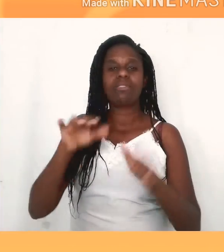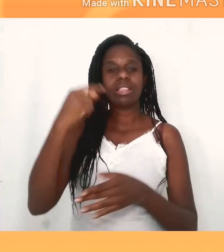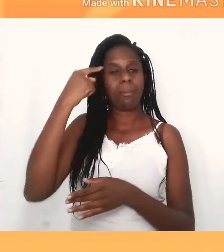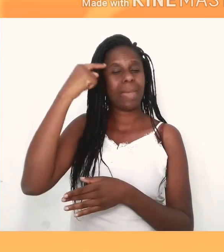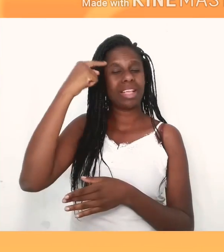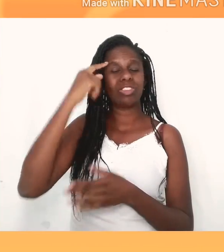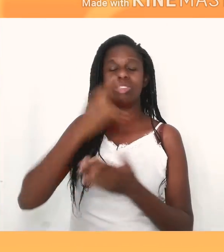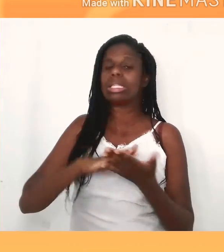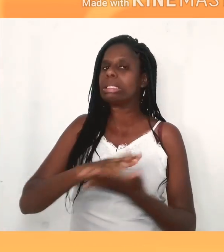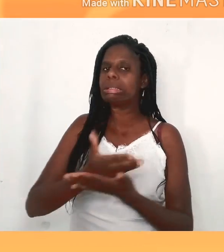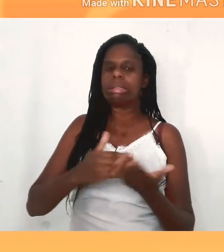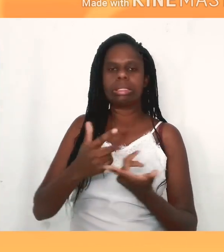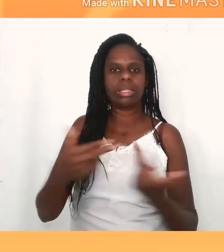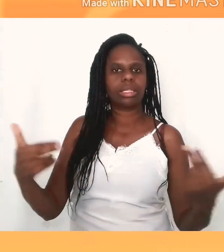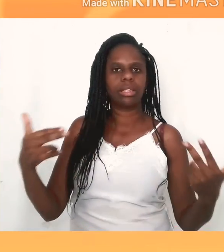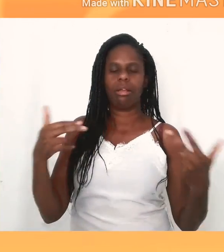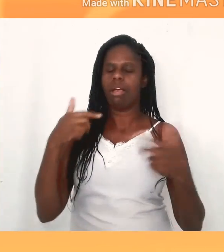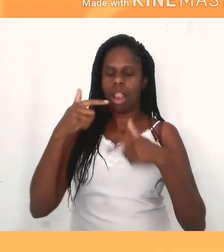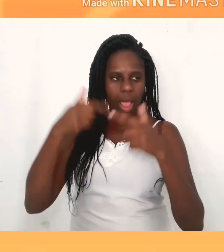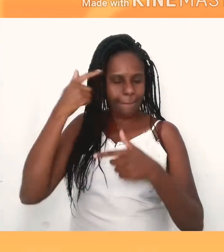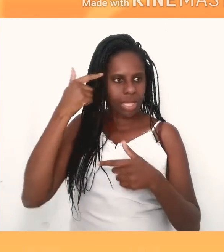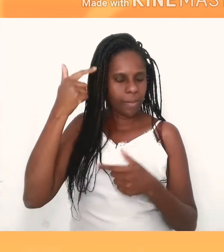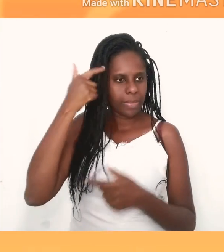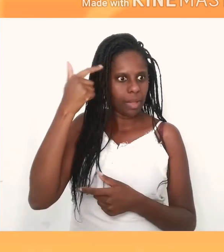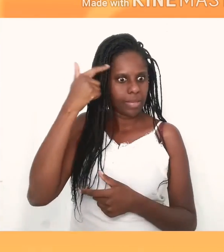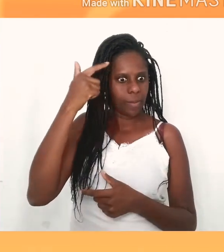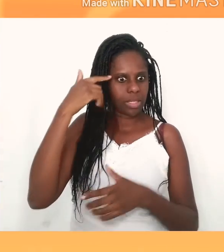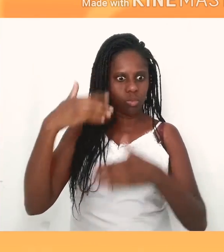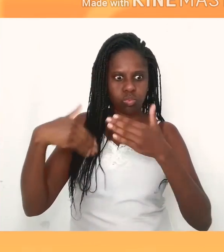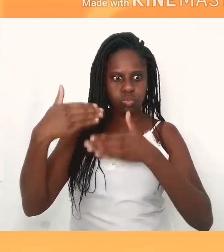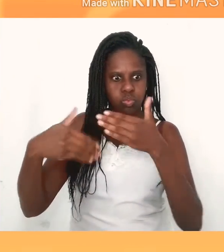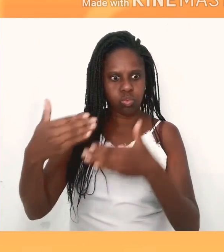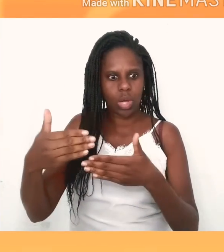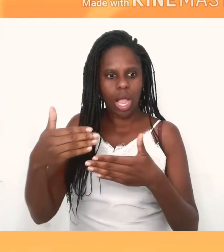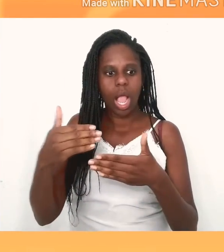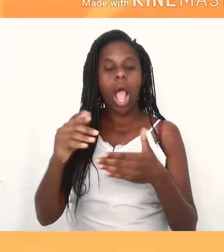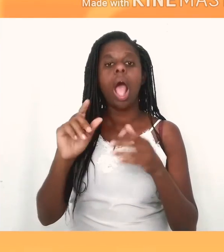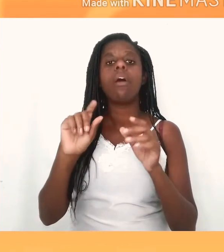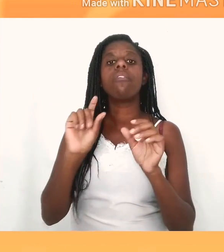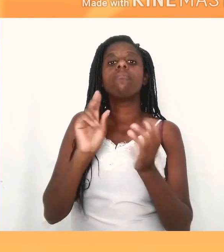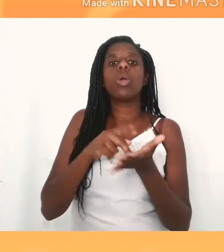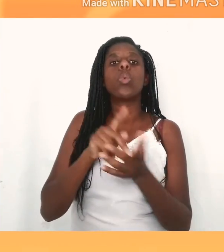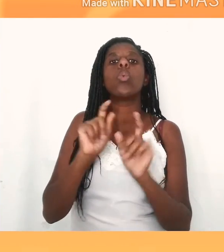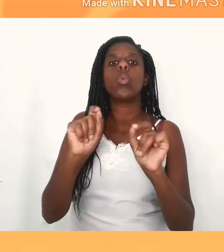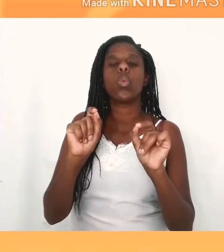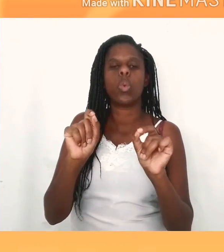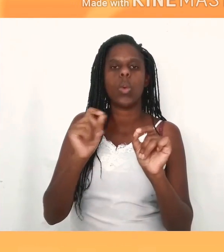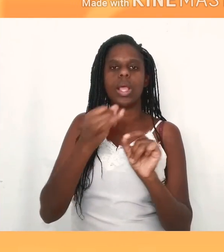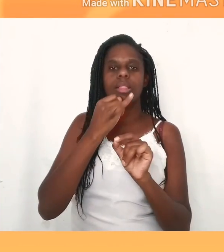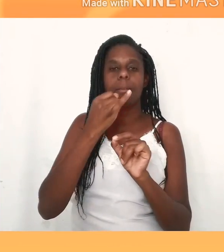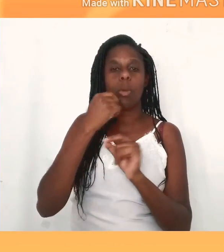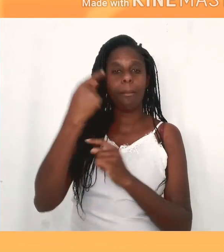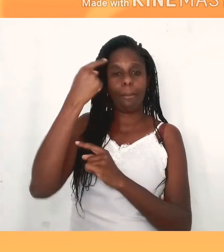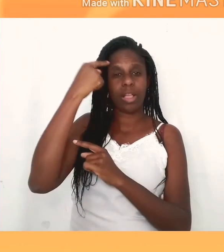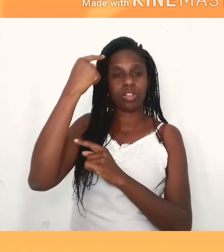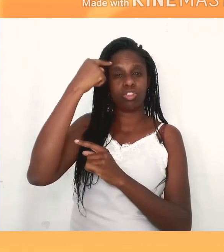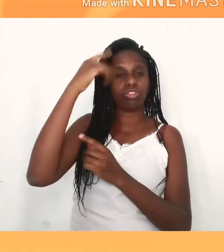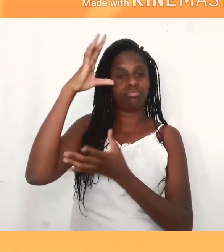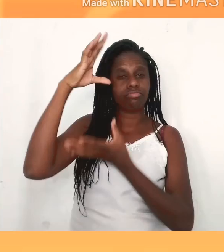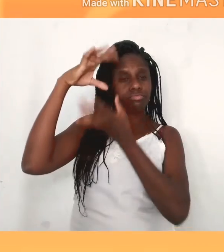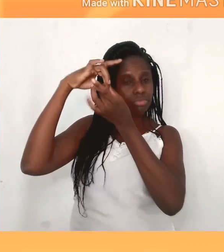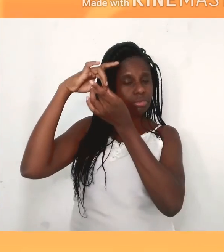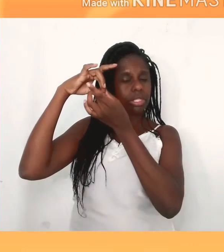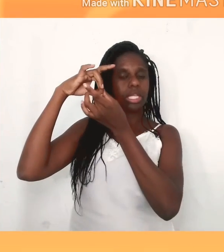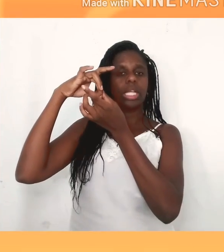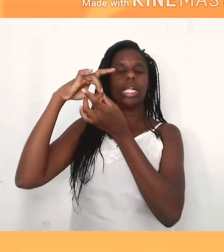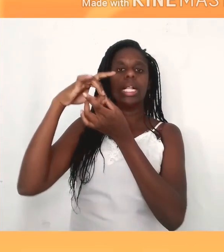inquieta, a minha mente me atrapalha, né, e etc e tal. Na verdade é na natureza da